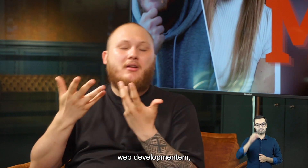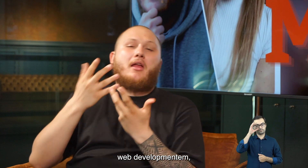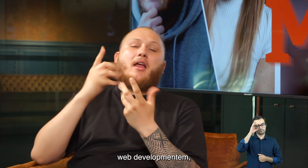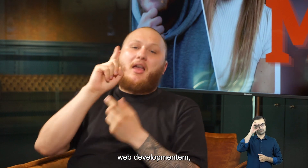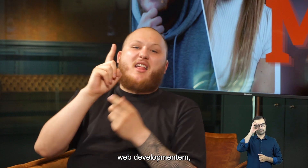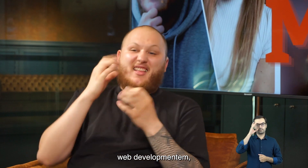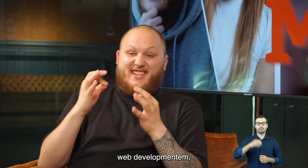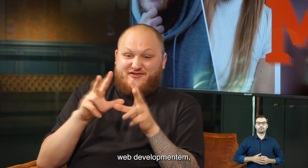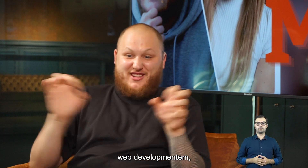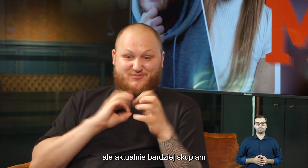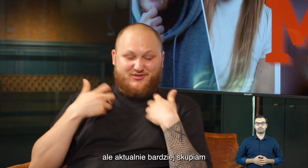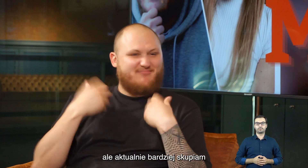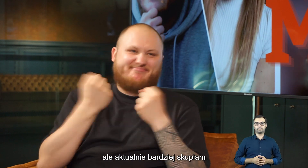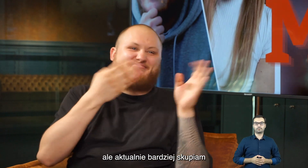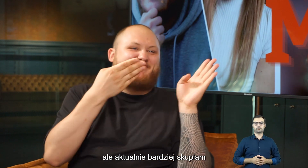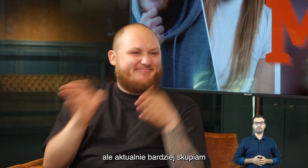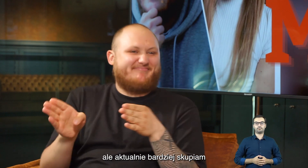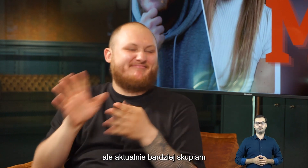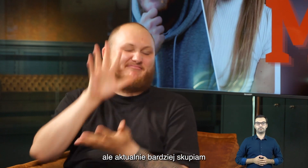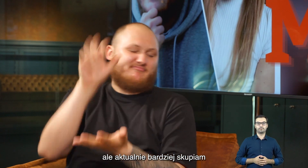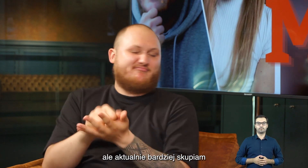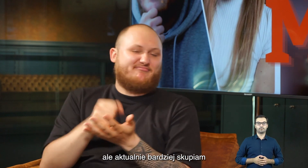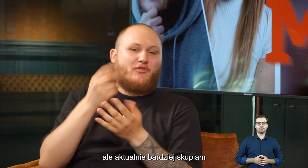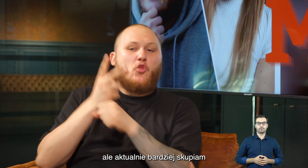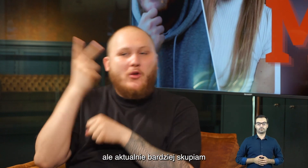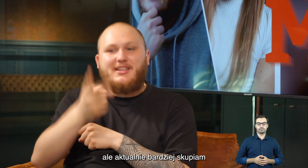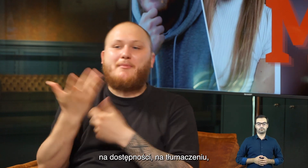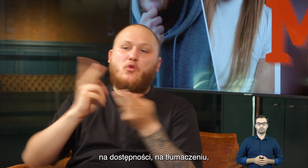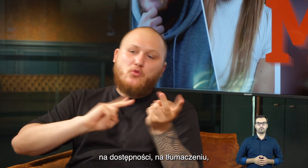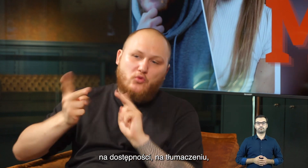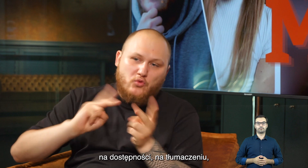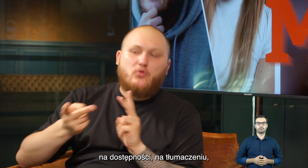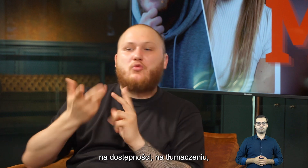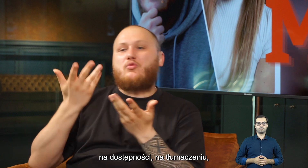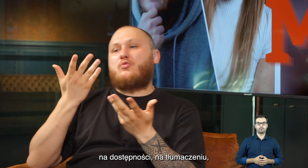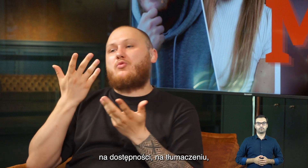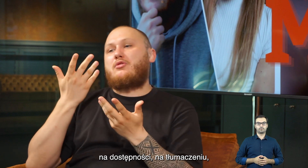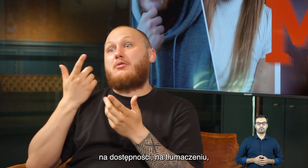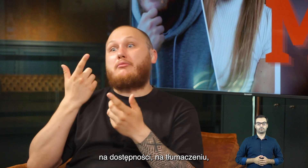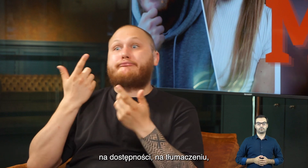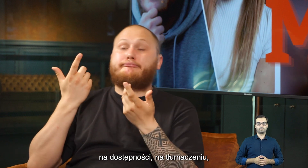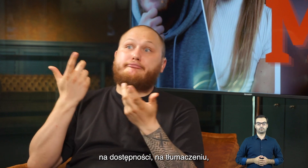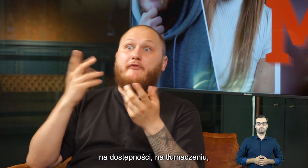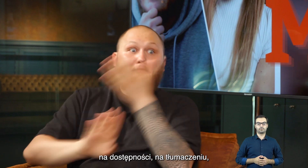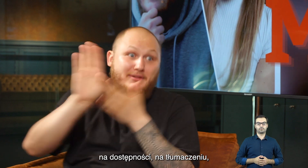web developmentem, ale aktualnie bardziej skupiam na dostępności, na tłumaczeniu,